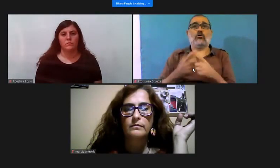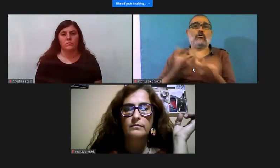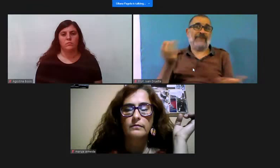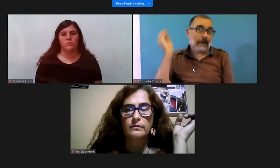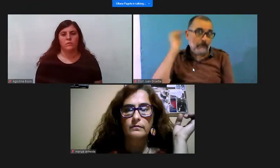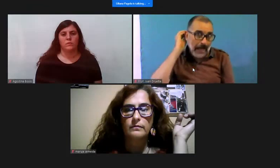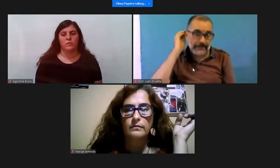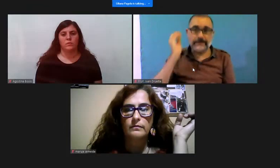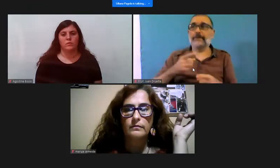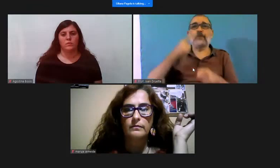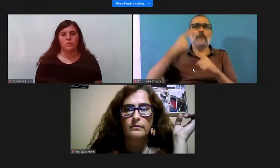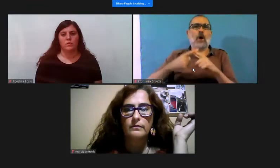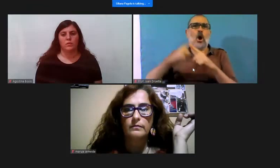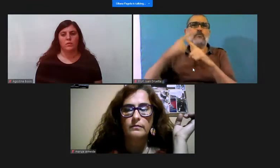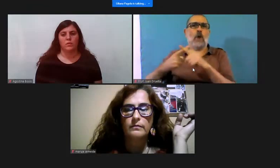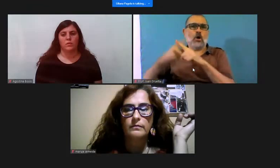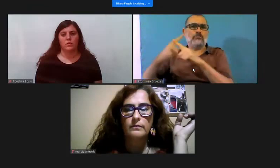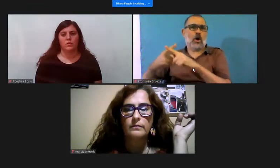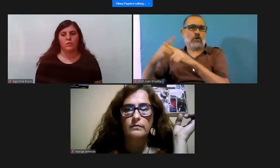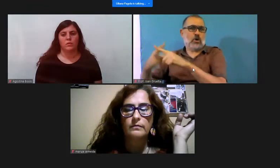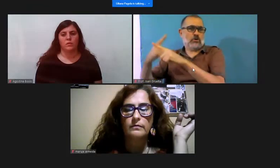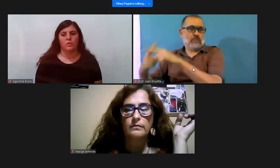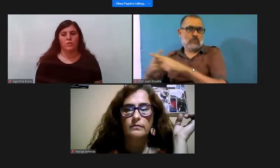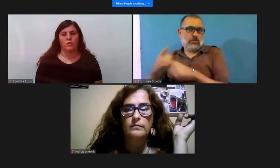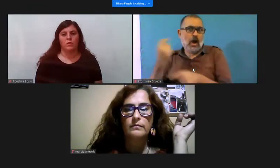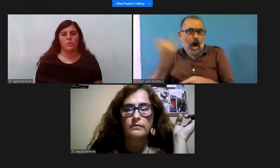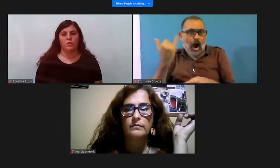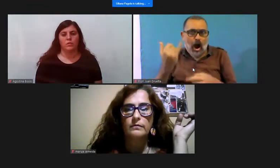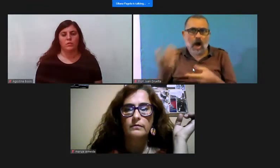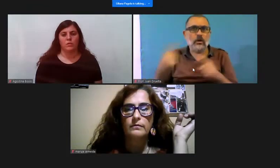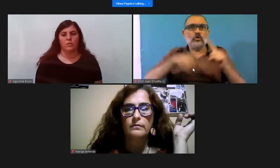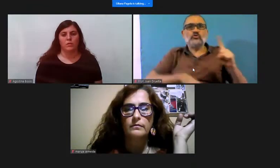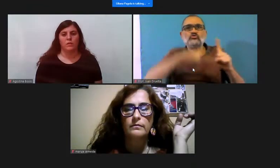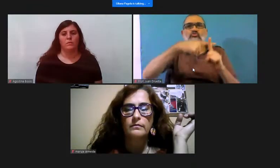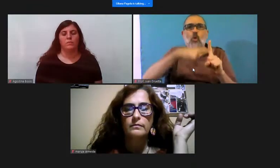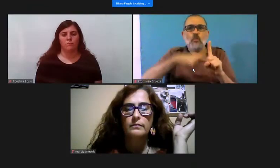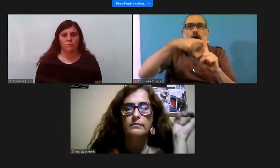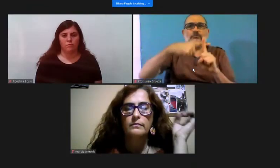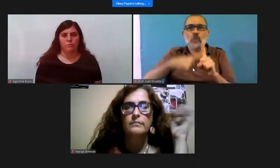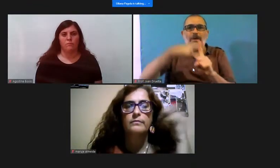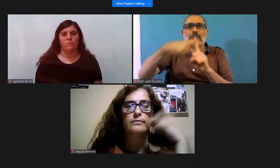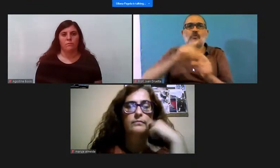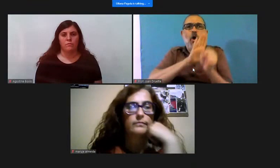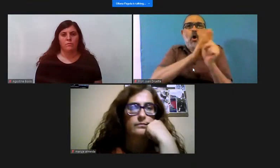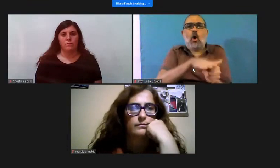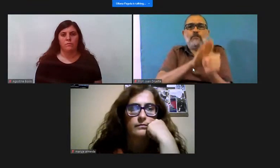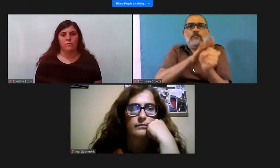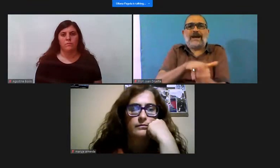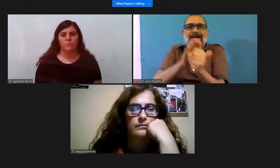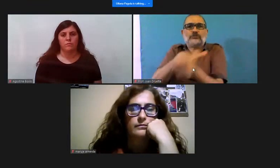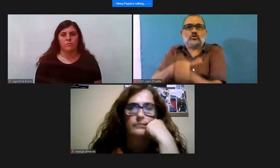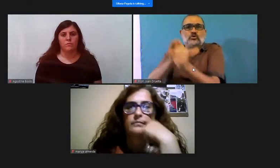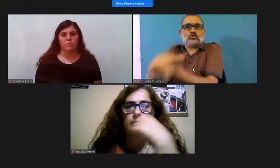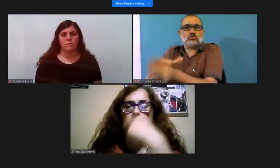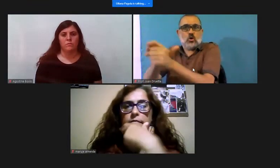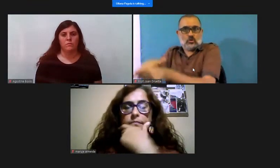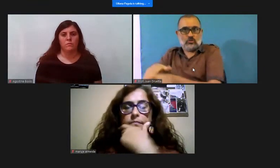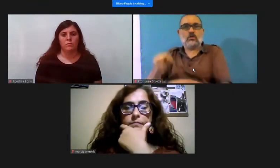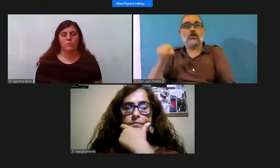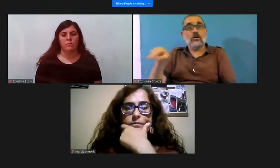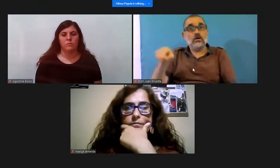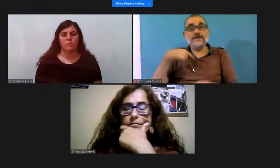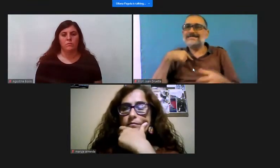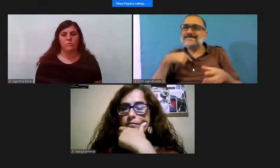son oprimidas por cuestiones de género, por cuestiones económicas, porque tienen implantes. Entonces van